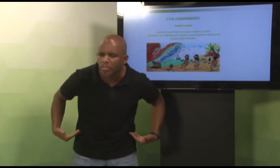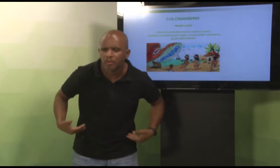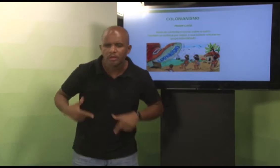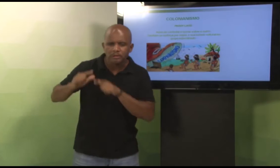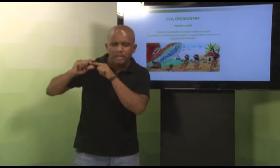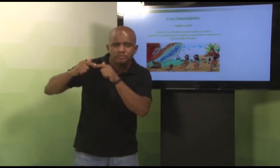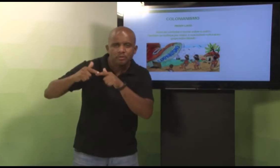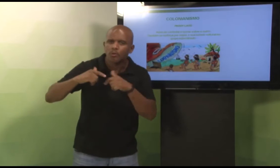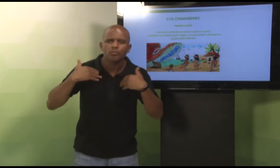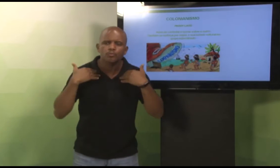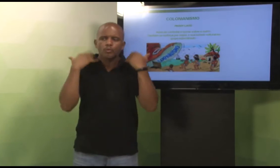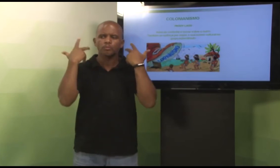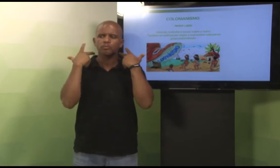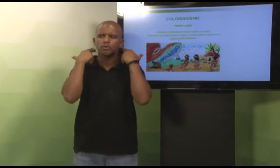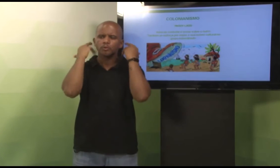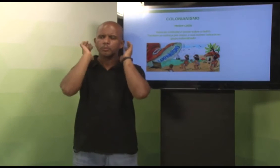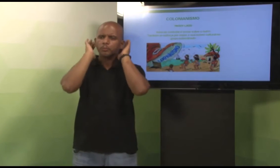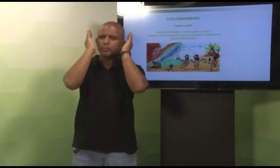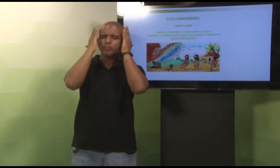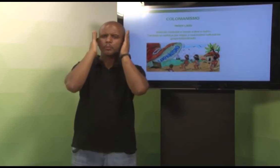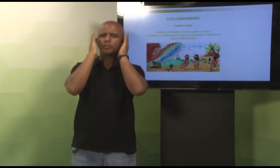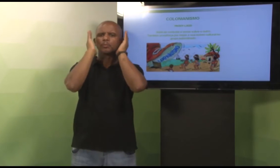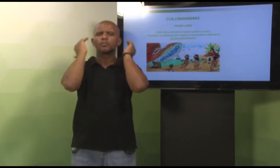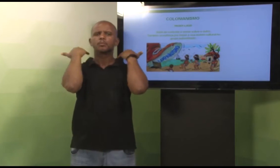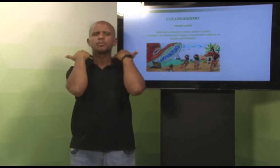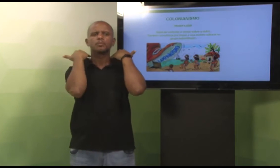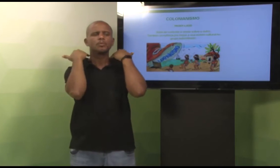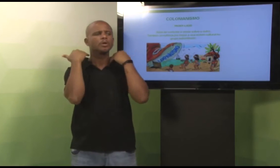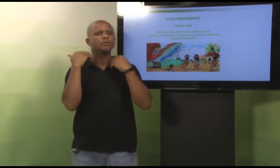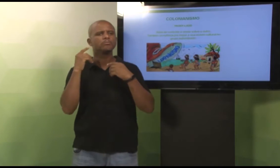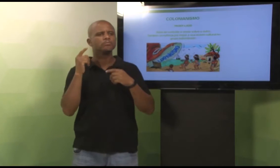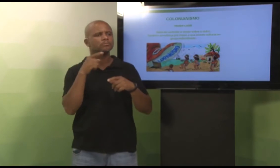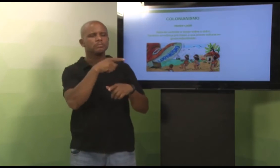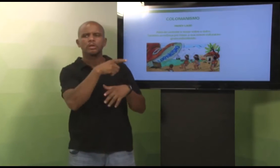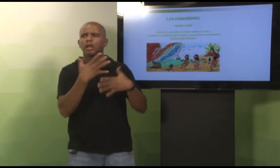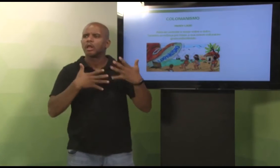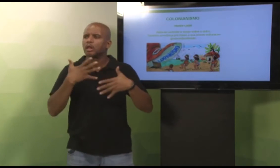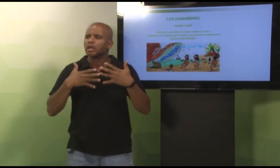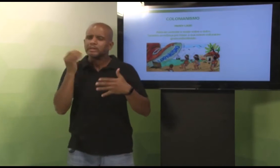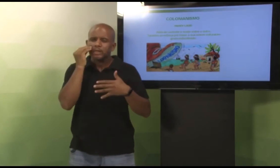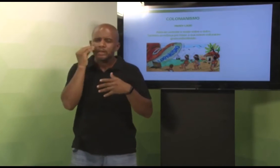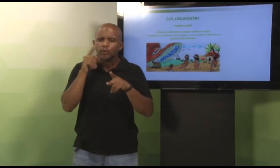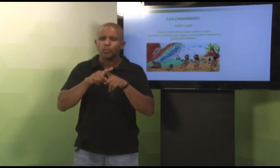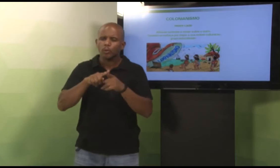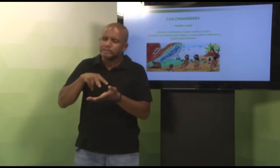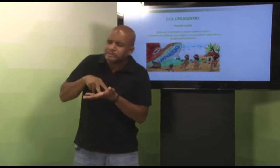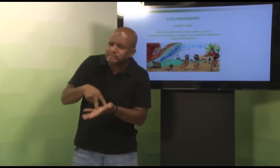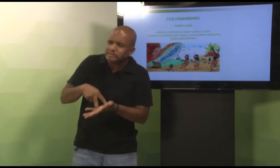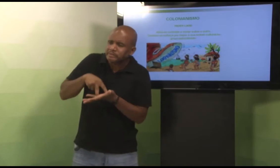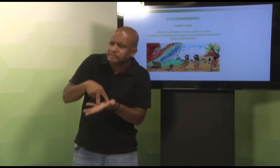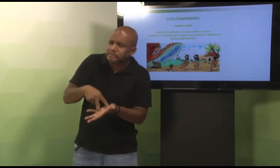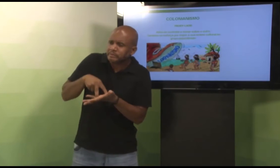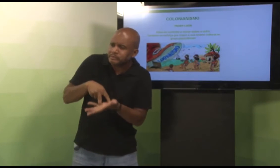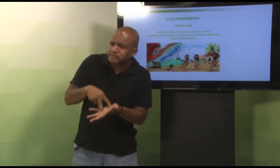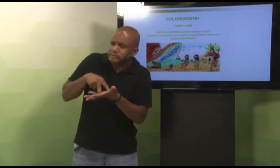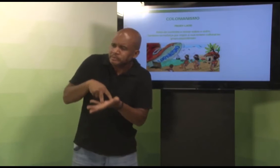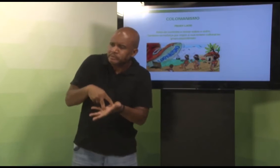E com isso, foi se acabando isso, essa tradição, os cabelos foram cortados. Então, tentaram